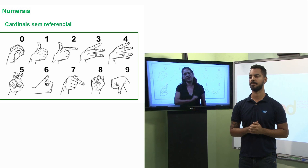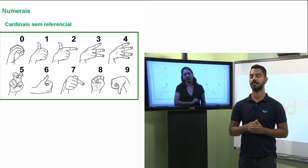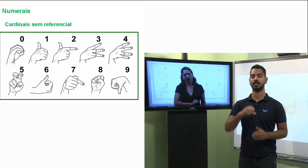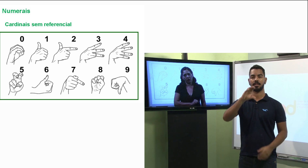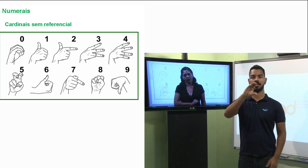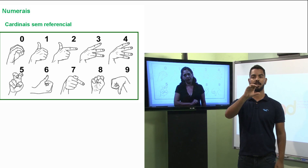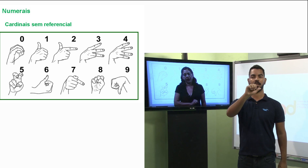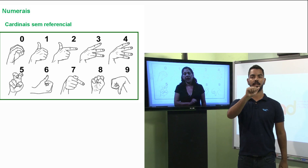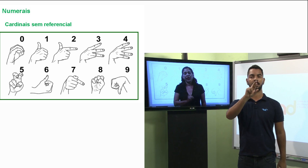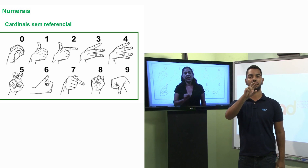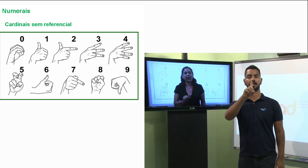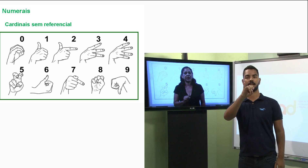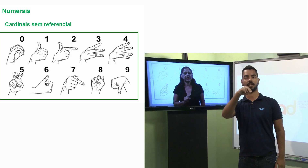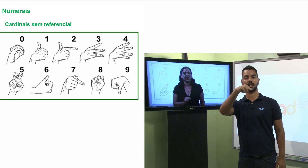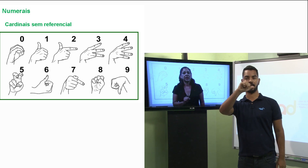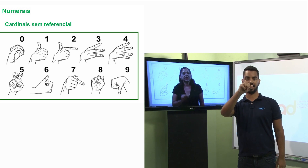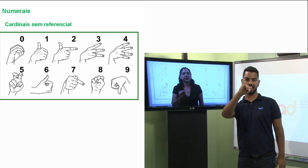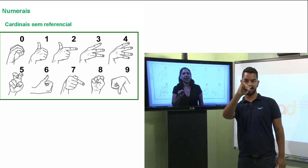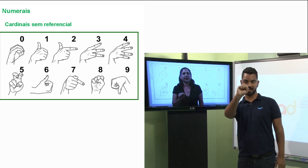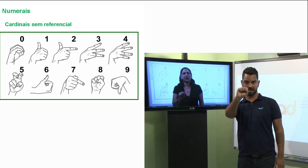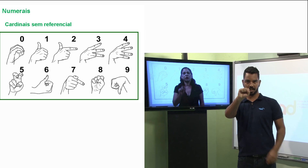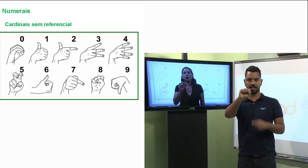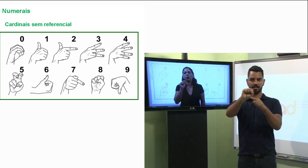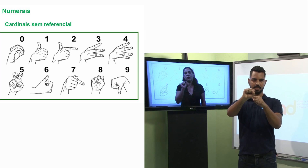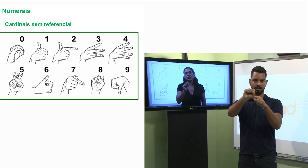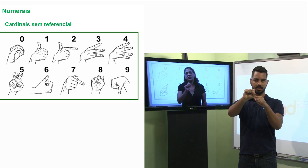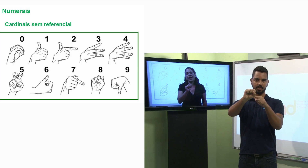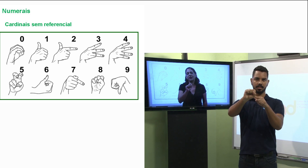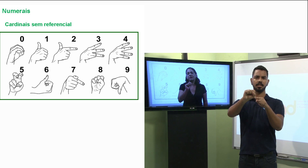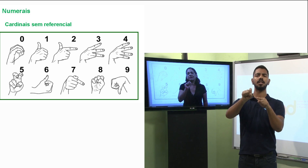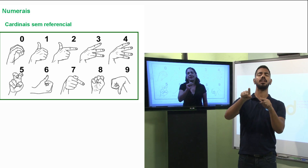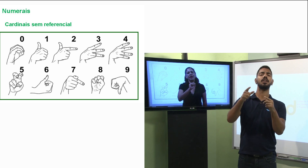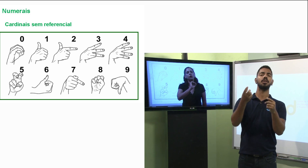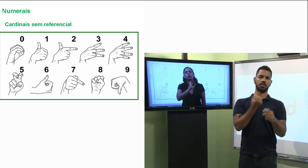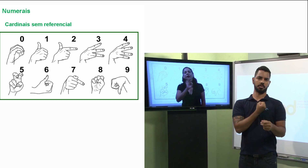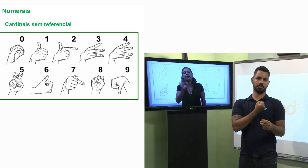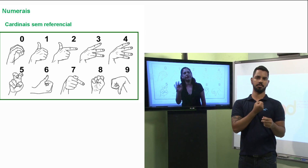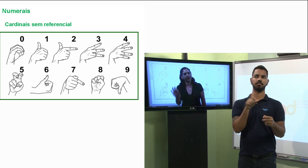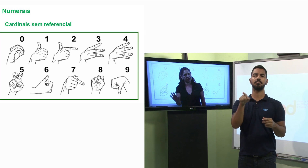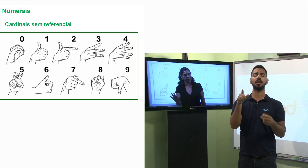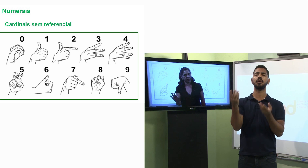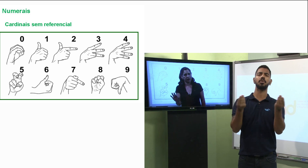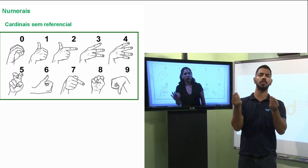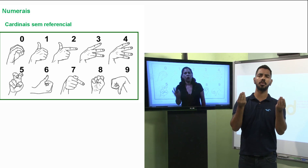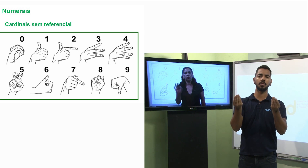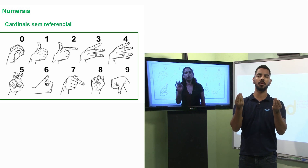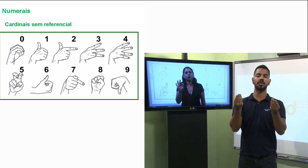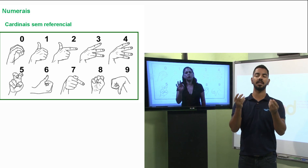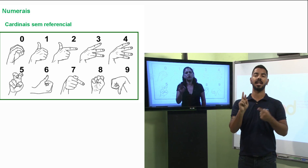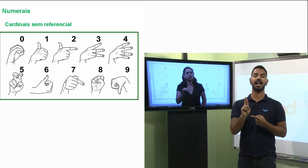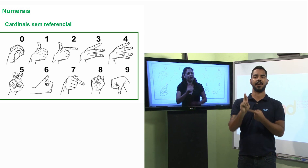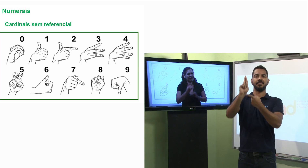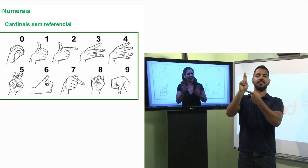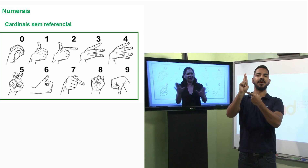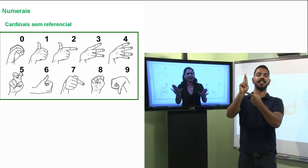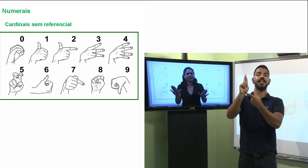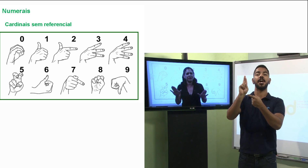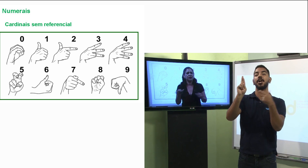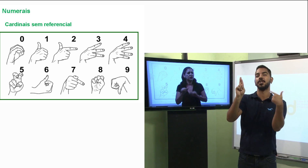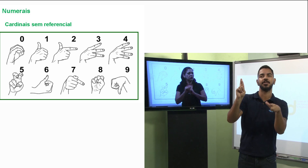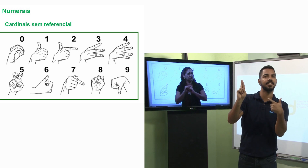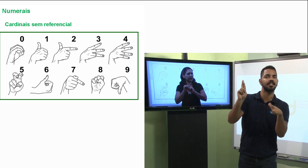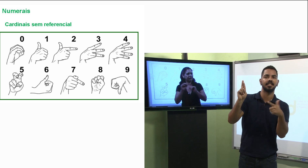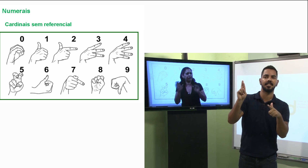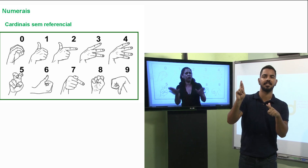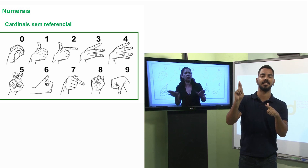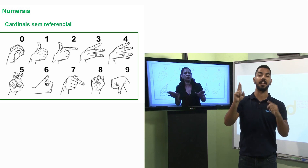sem referencial. Esses sinalizam uma quantidade sem nenhuma referência, como o número de uma